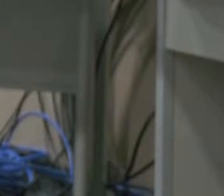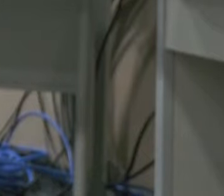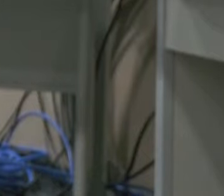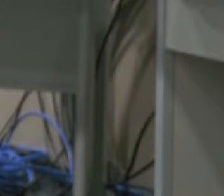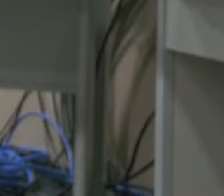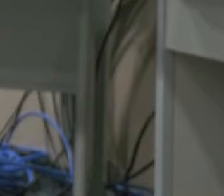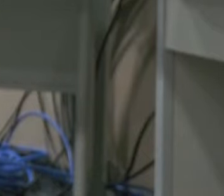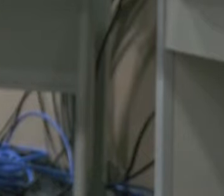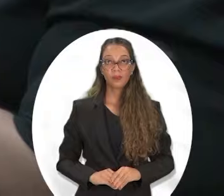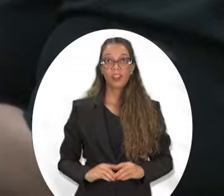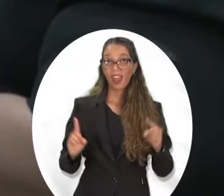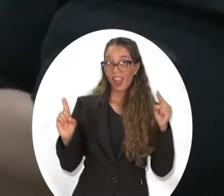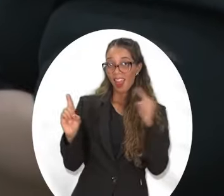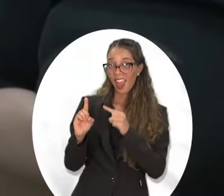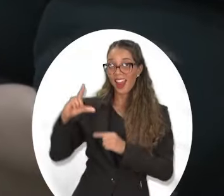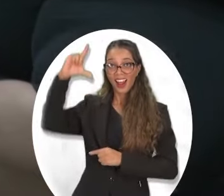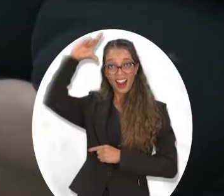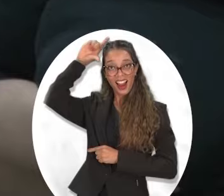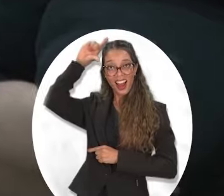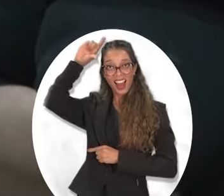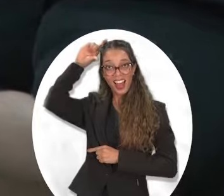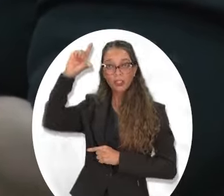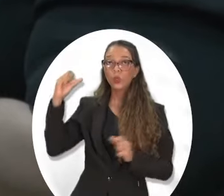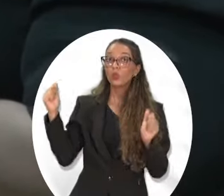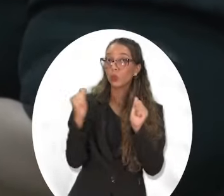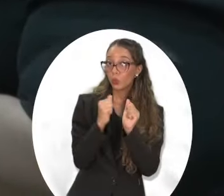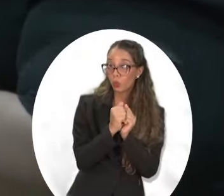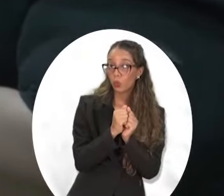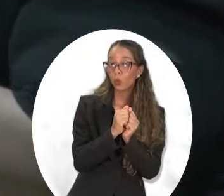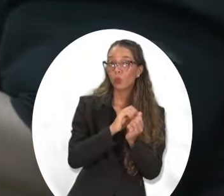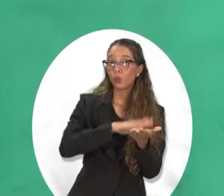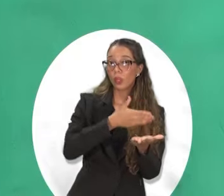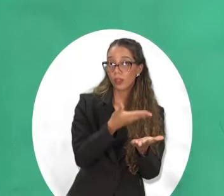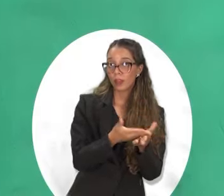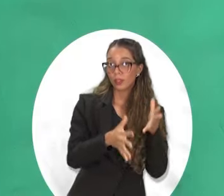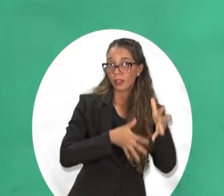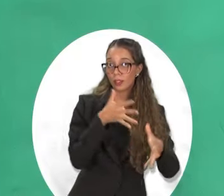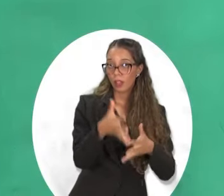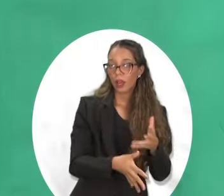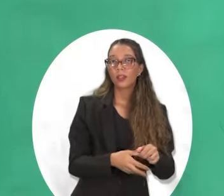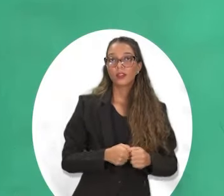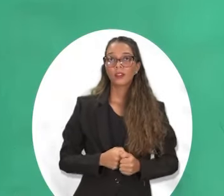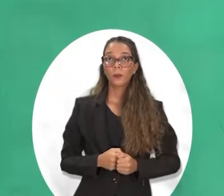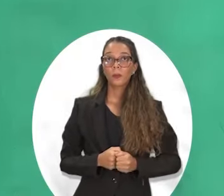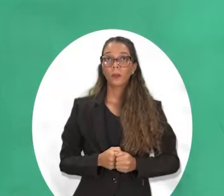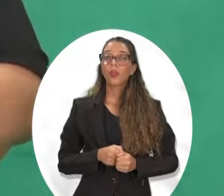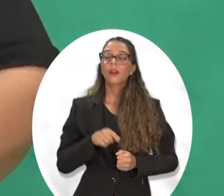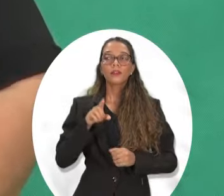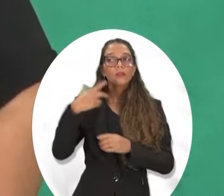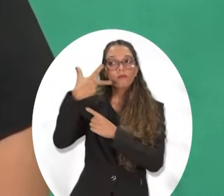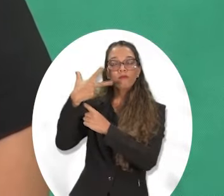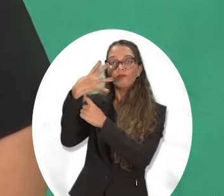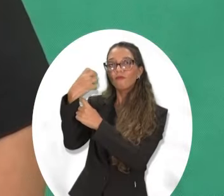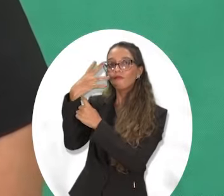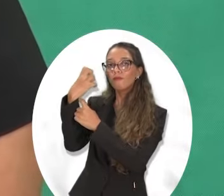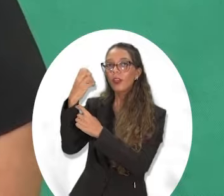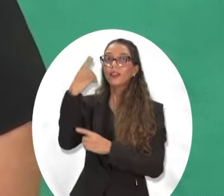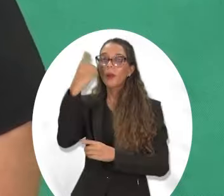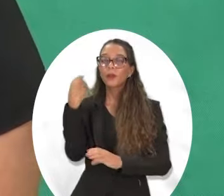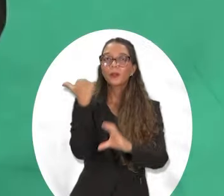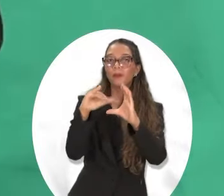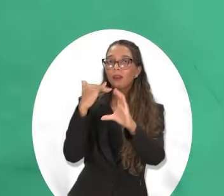eu consigo criar o sinal. A Laís passou os sinais com os intérpretes, que gravaram um por um para a gente enviar para cada